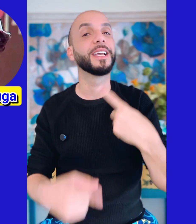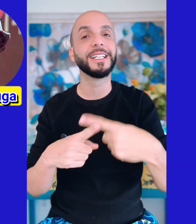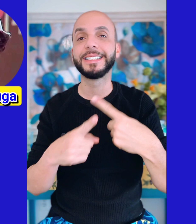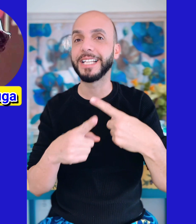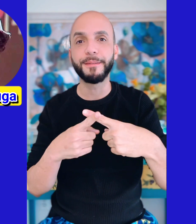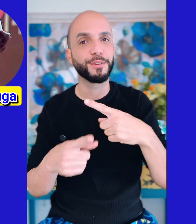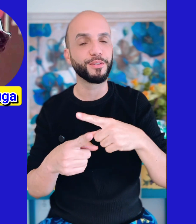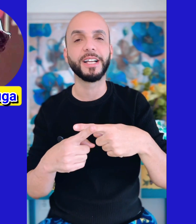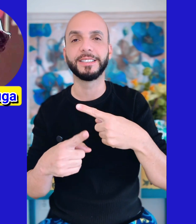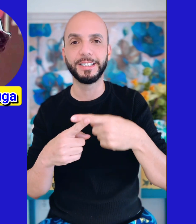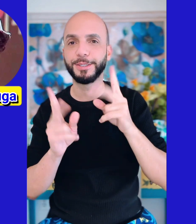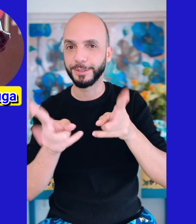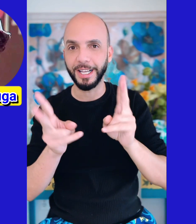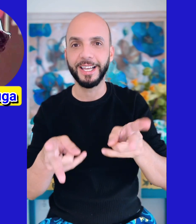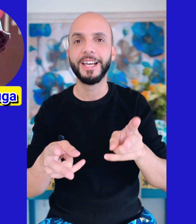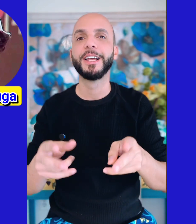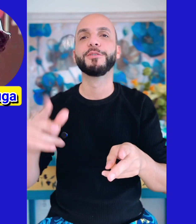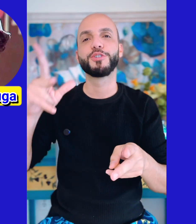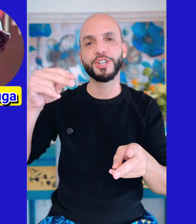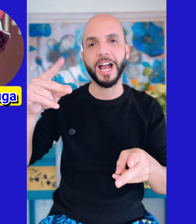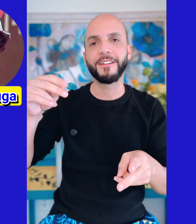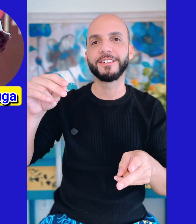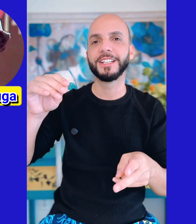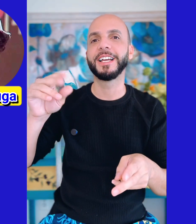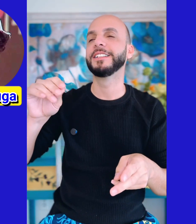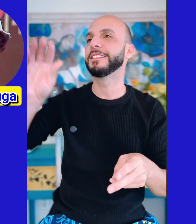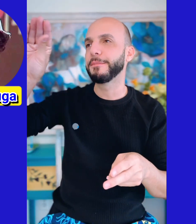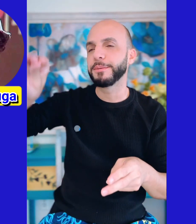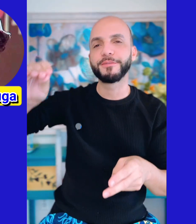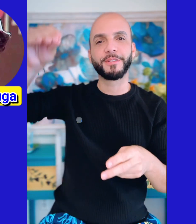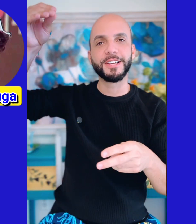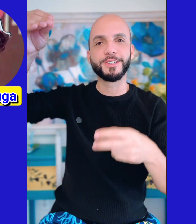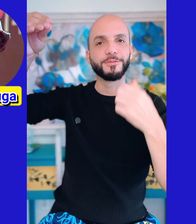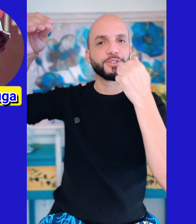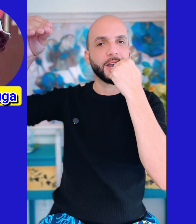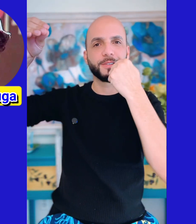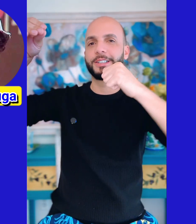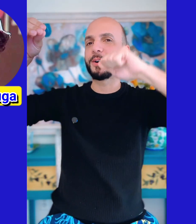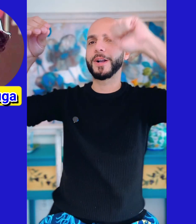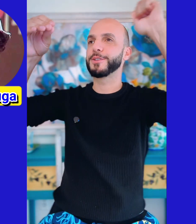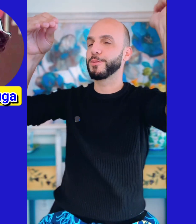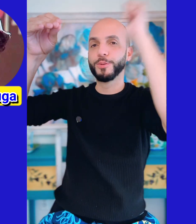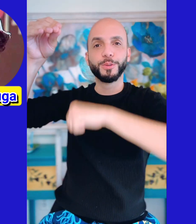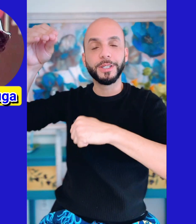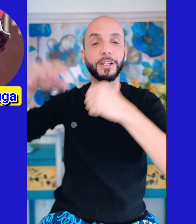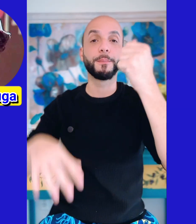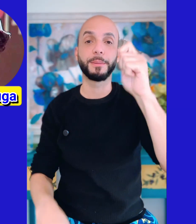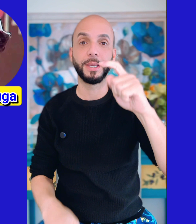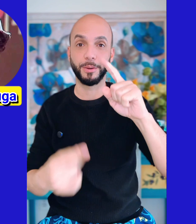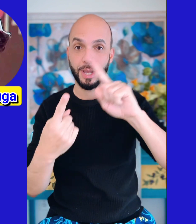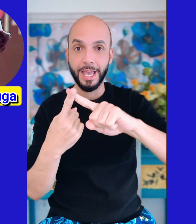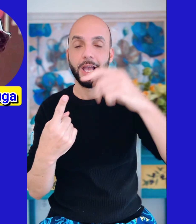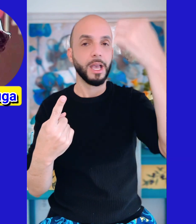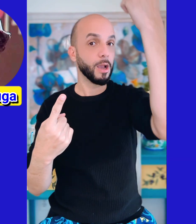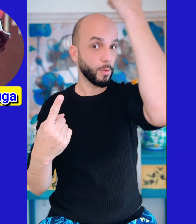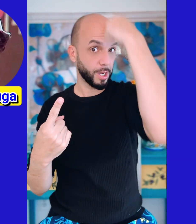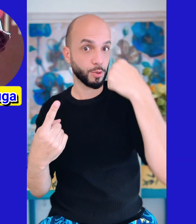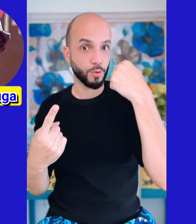ele sempre faz isso, né? No Chaves, né? Ele sempre faz isso no Chaves, né? Dá o cascudo. Então, primeiro é o